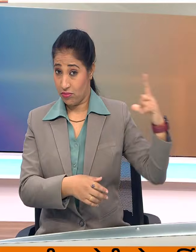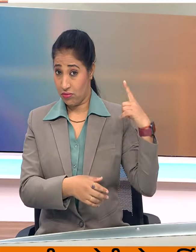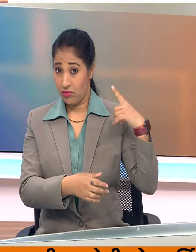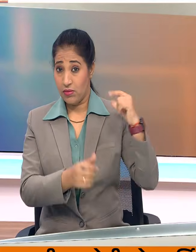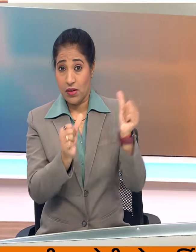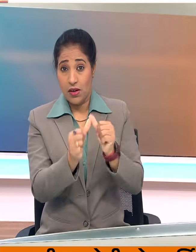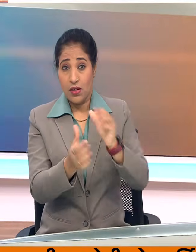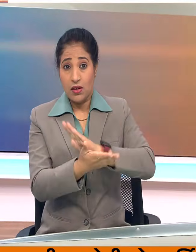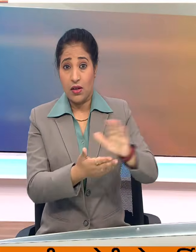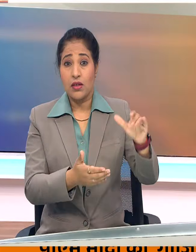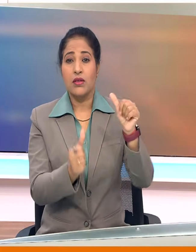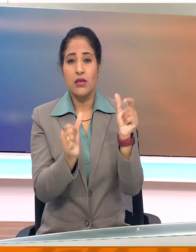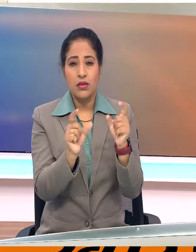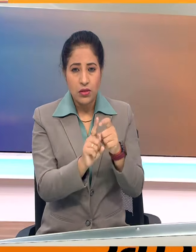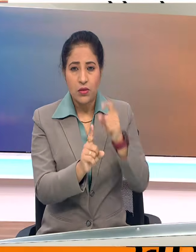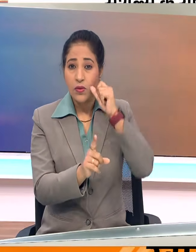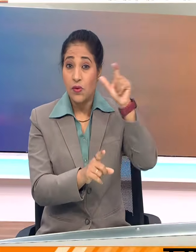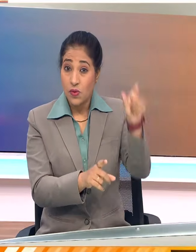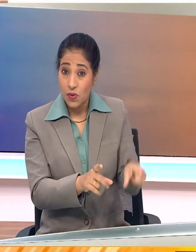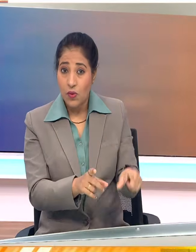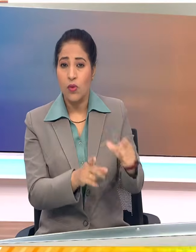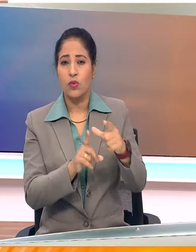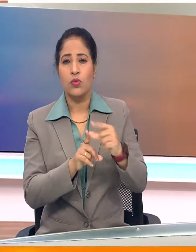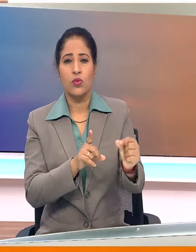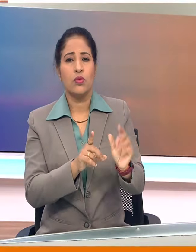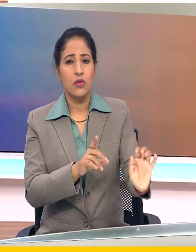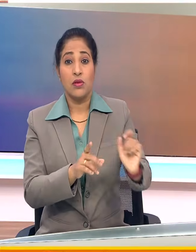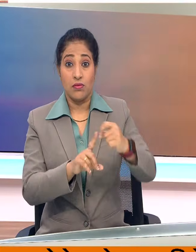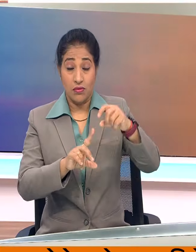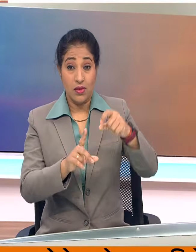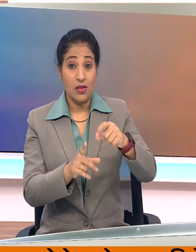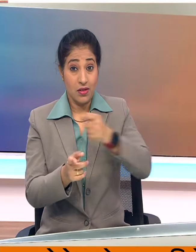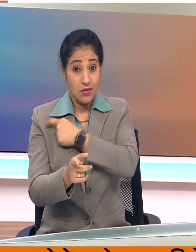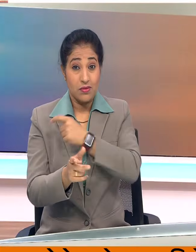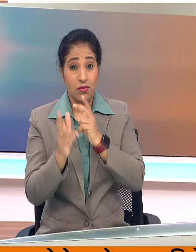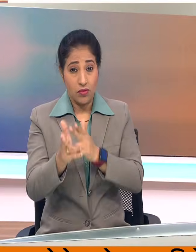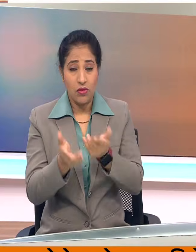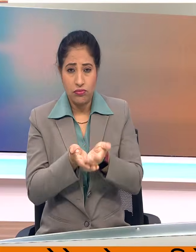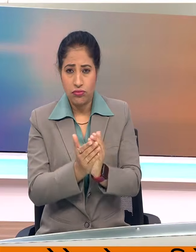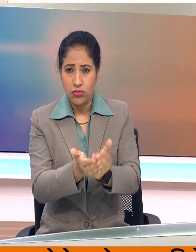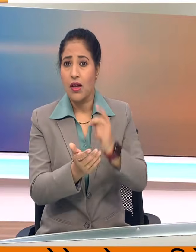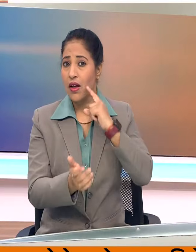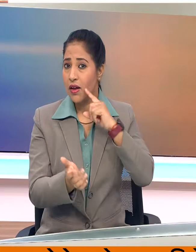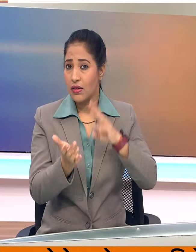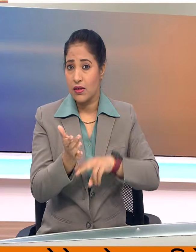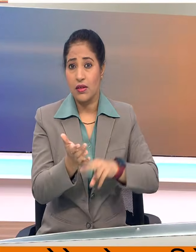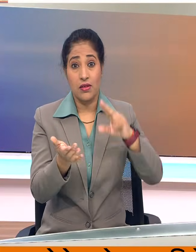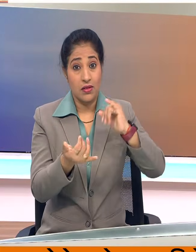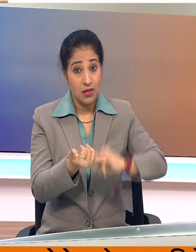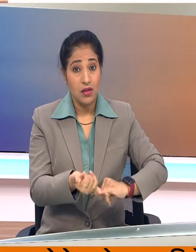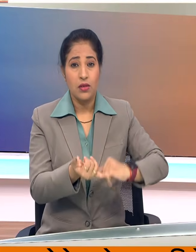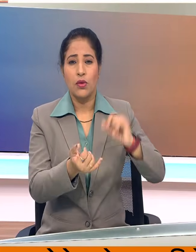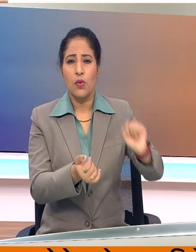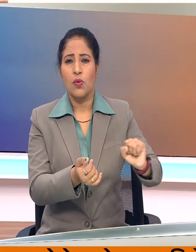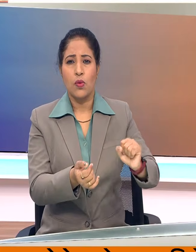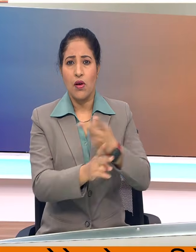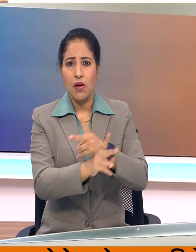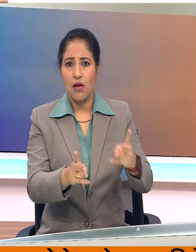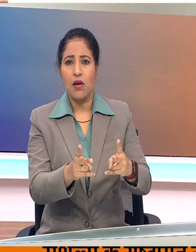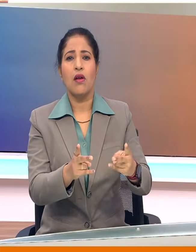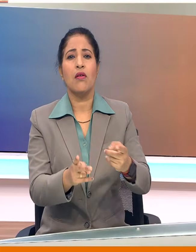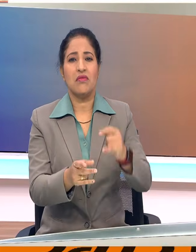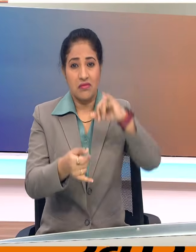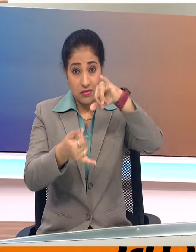एच दे ओलेकर ने किया। वहीं भारतीय नौसेना के युद्धपोत INS तरकश की टुकड़ी ने भी सेशल्स